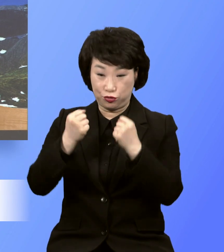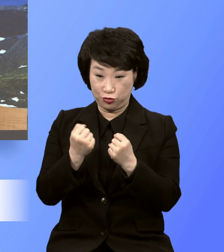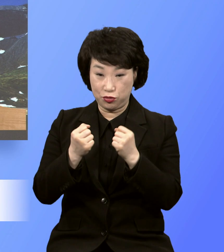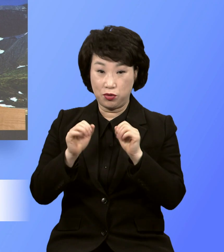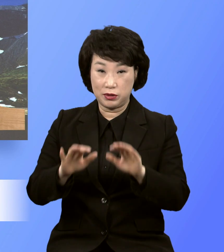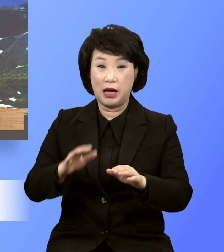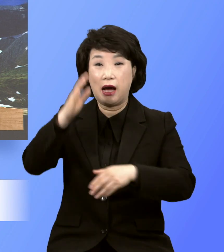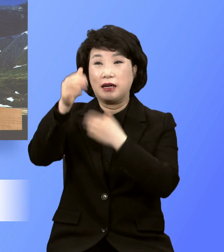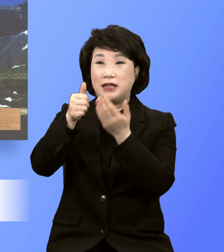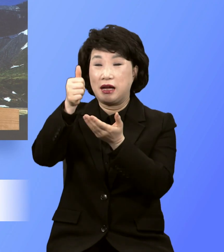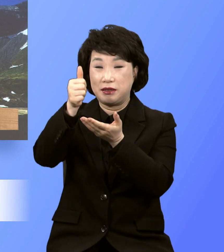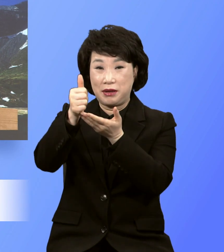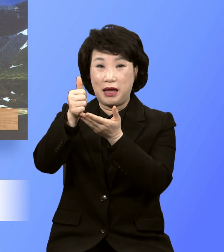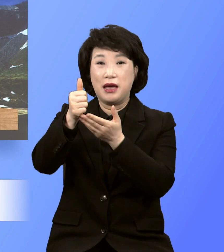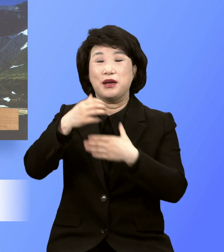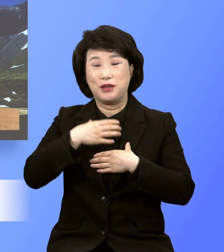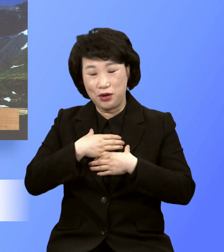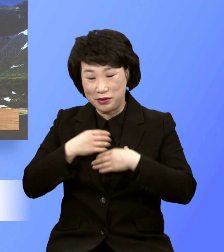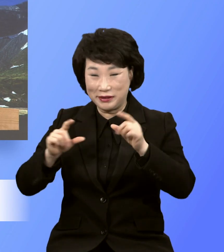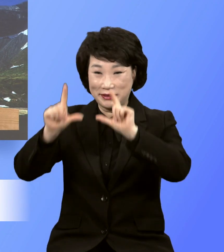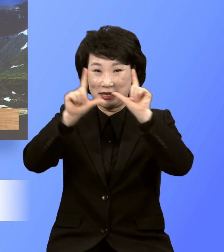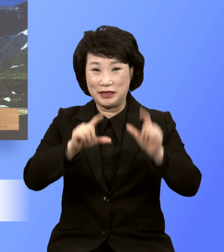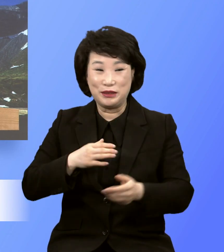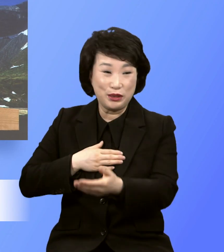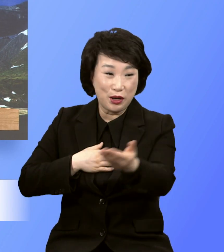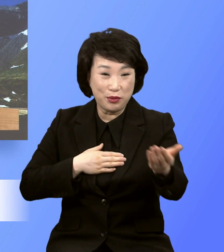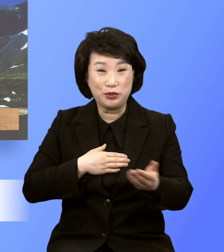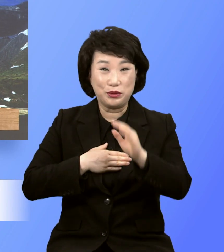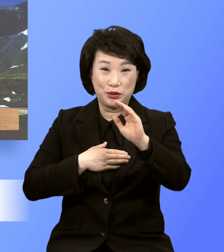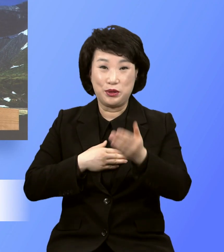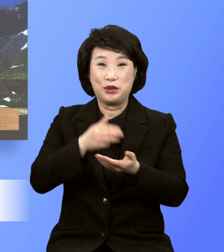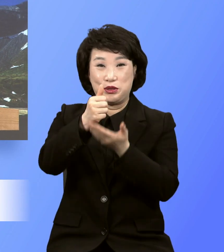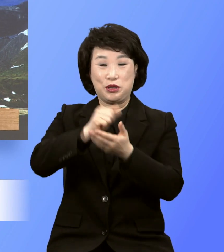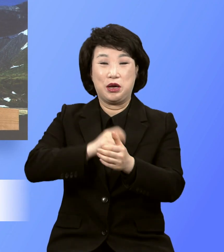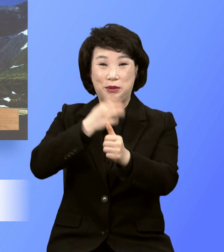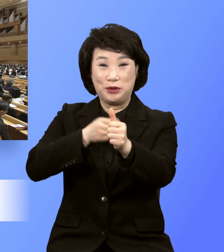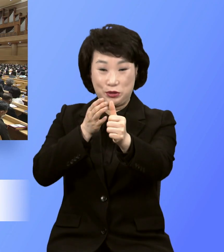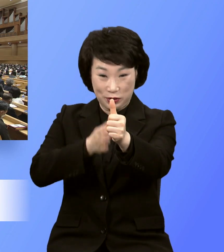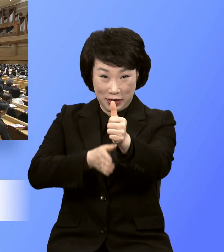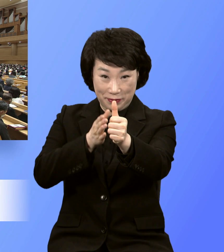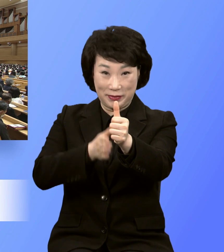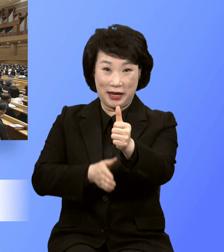순종하며 하나님을 경외하며 사는 여러분 되기를 주님의 이름으로